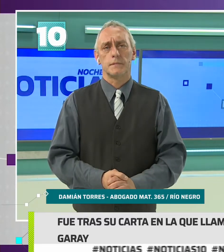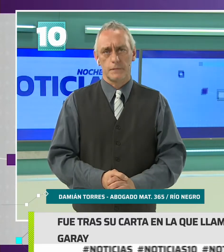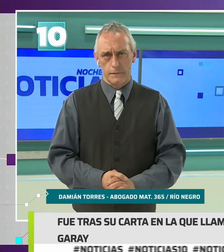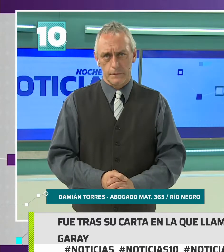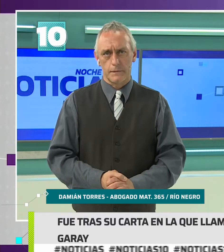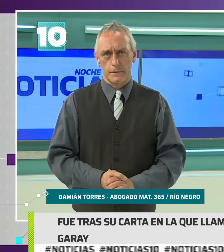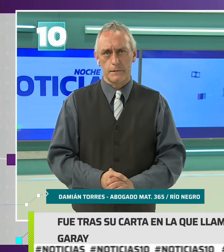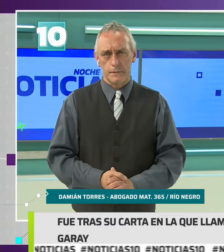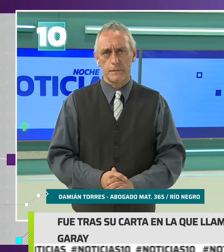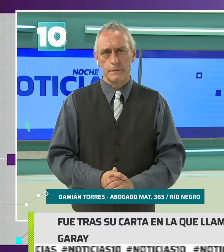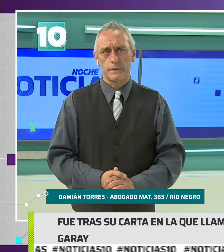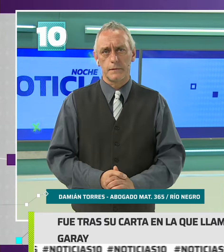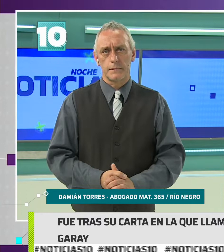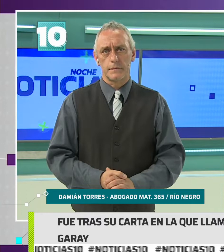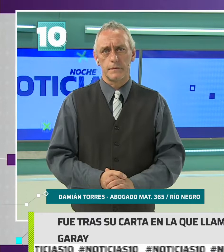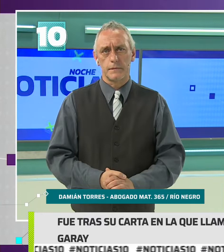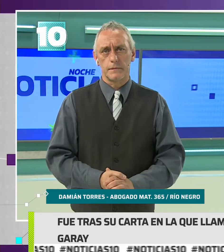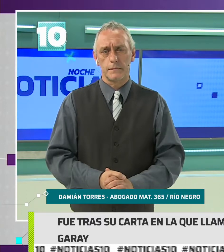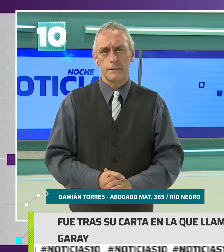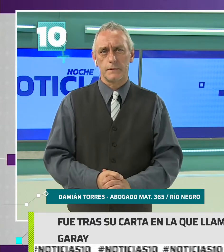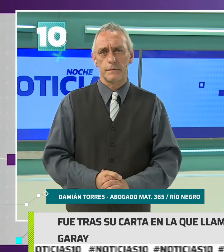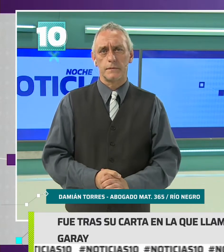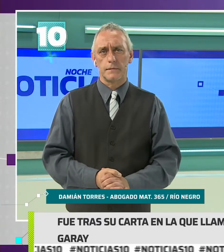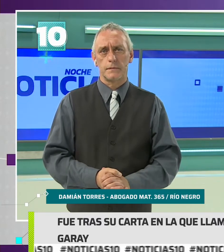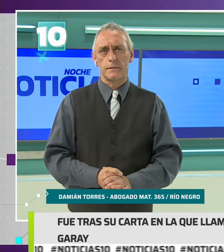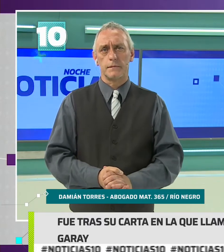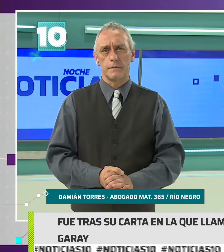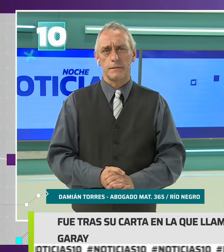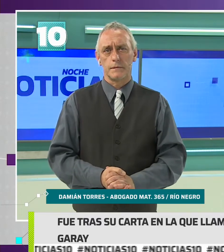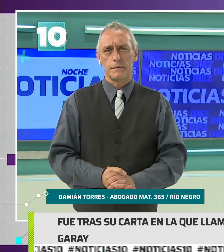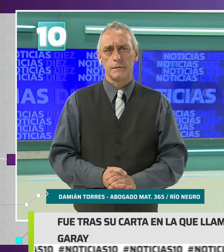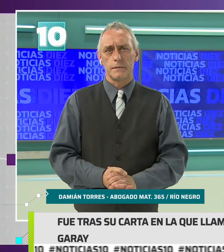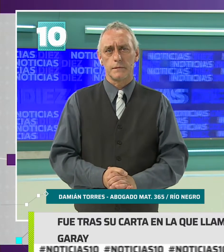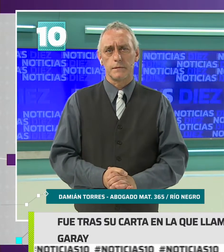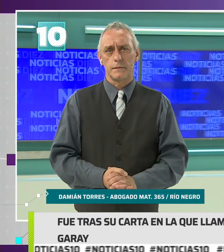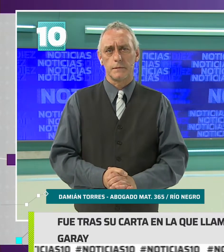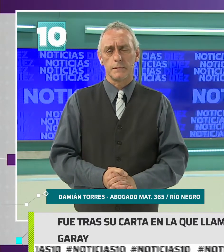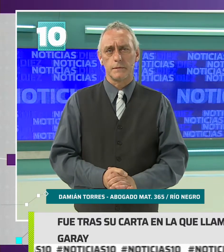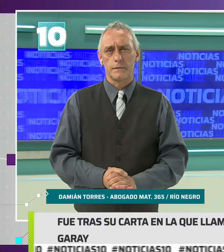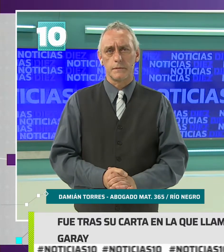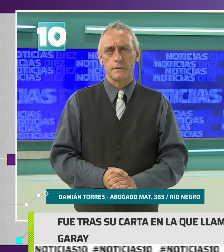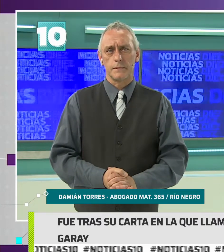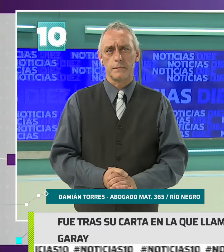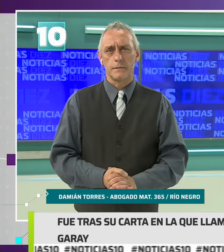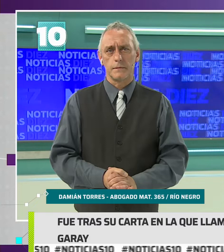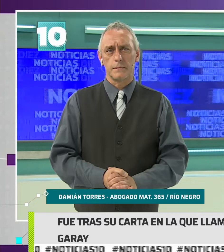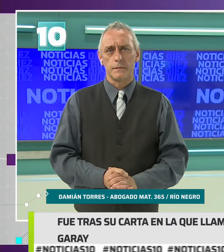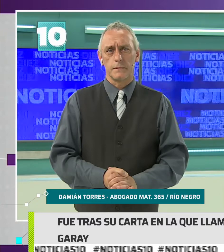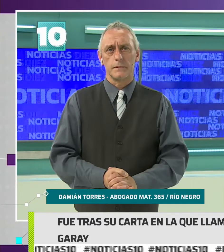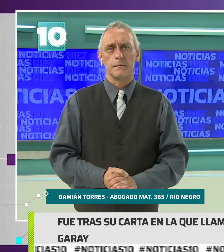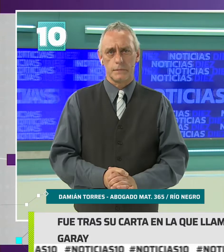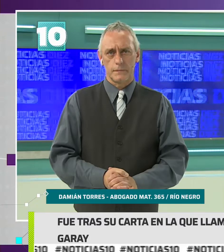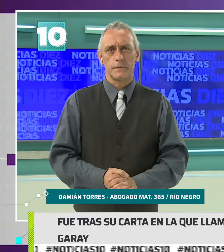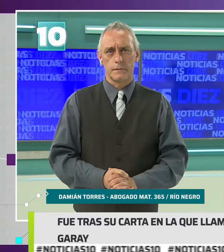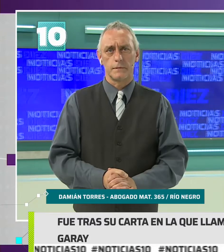se producen acá en Río Negro, y si bien la denuncia está hecha por Genuso y por Pogliano, que